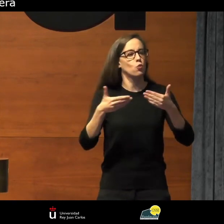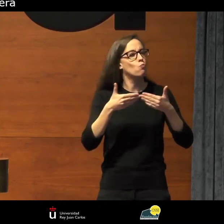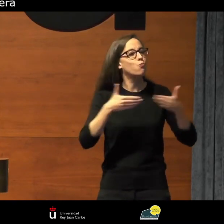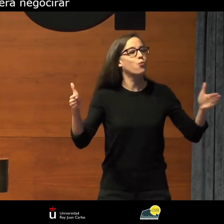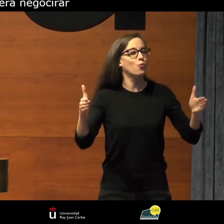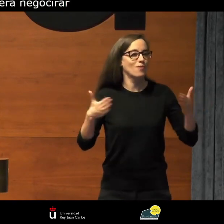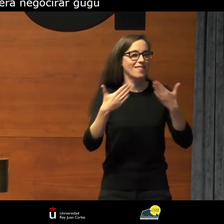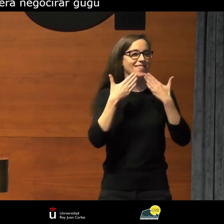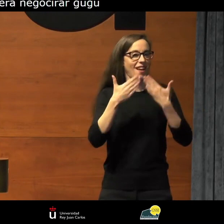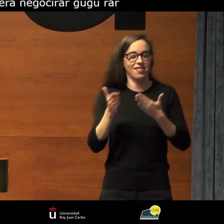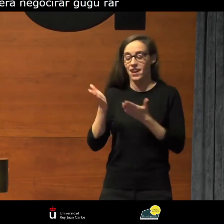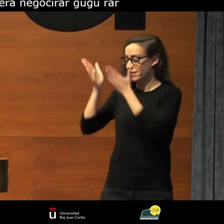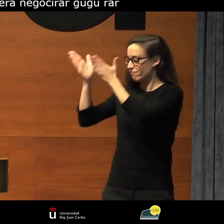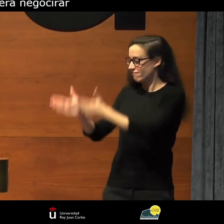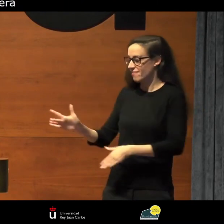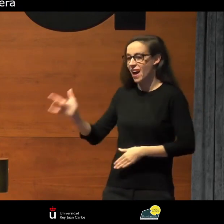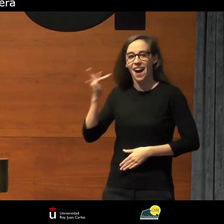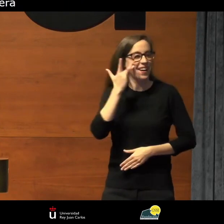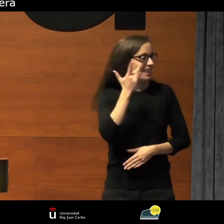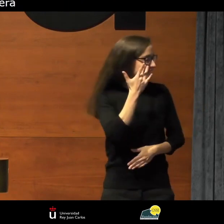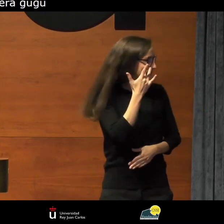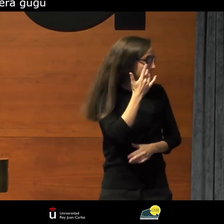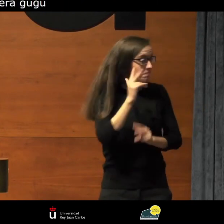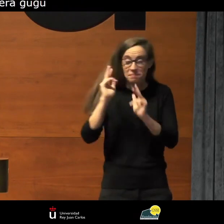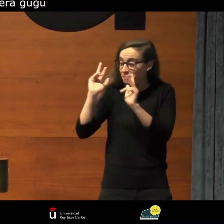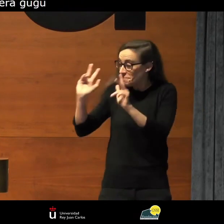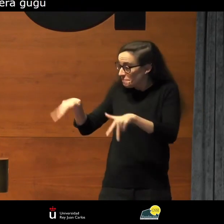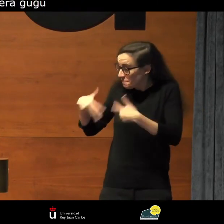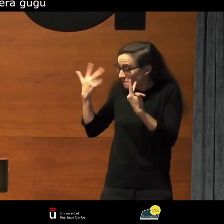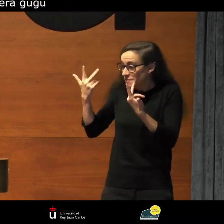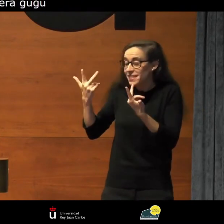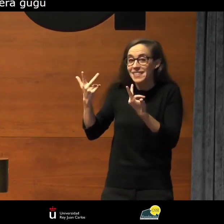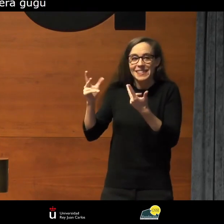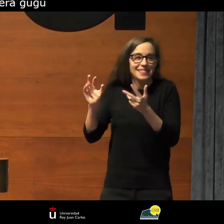que amerita ese